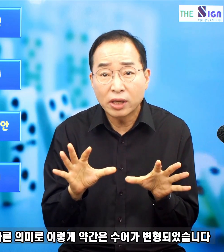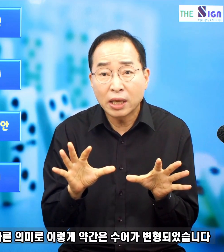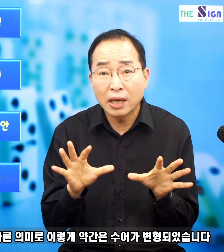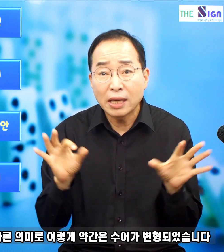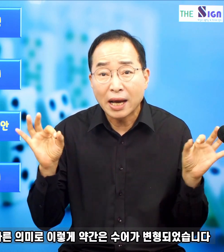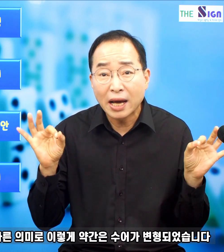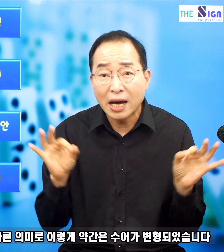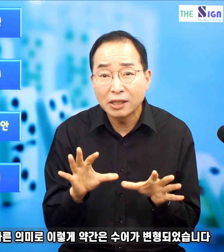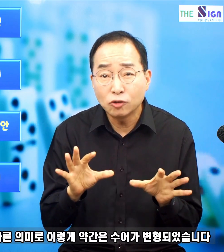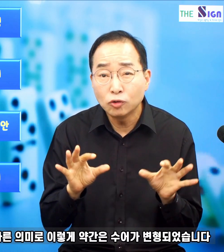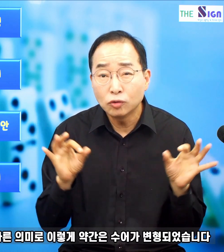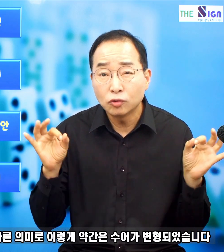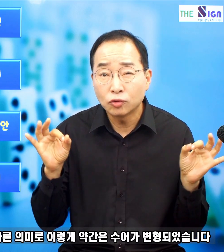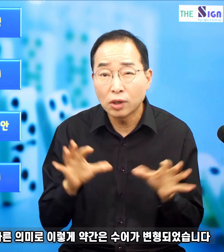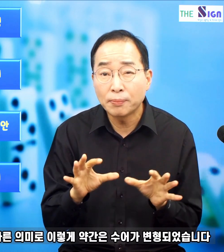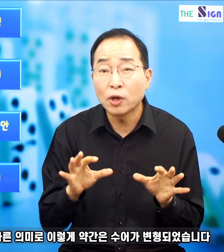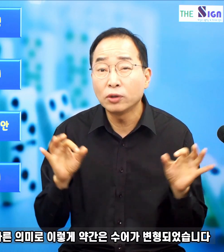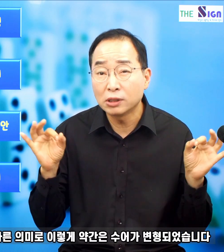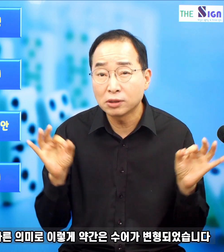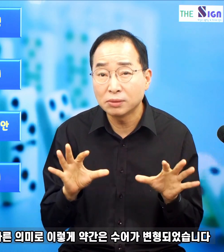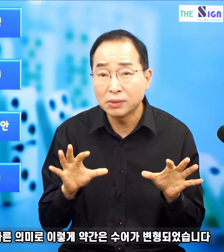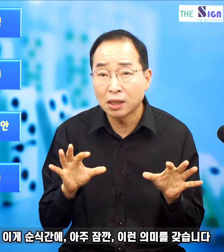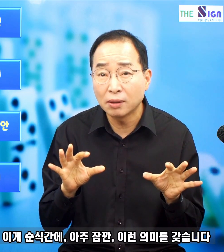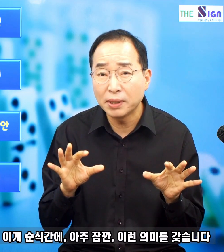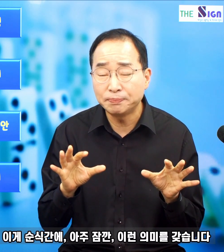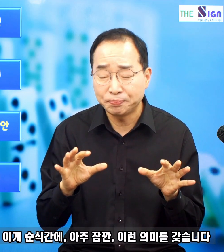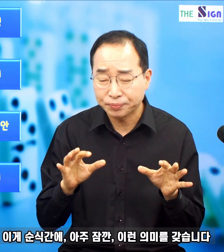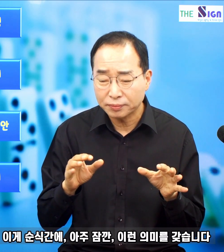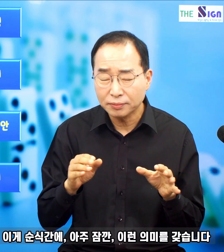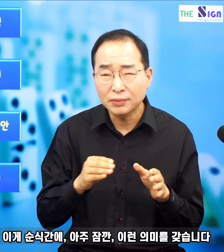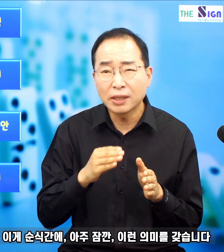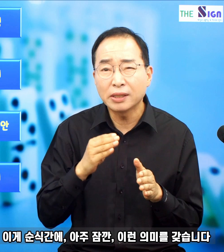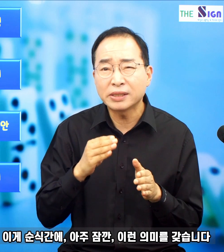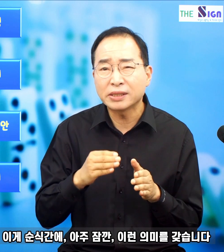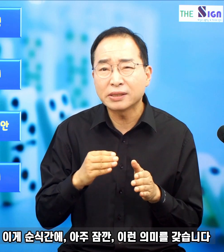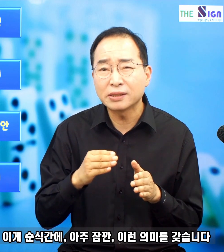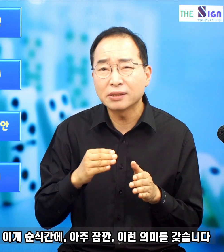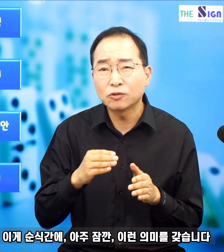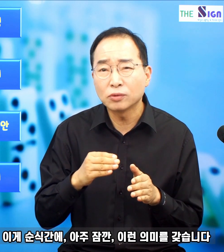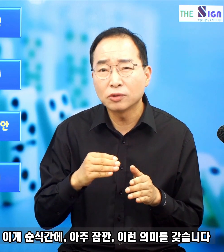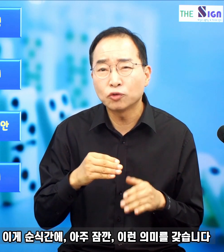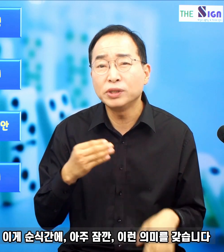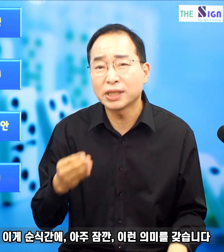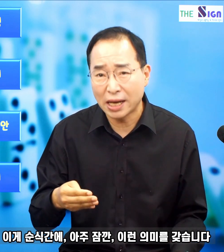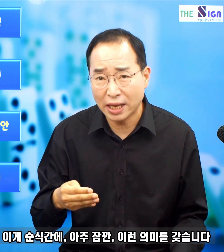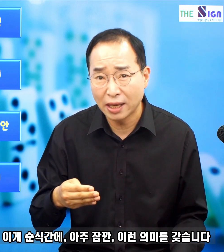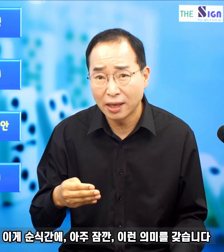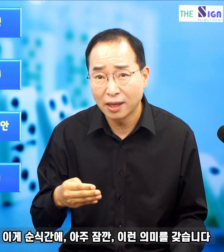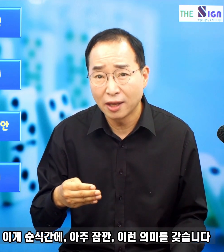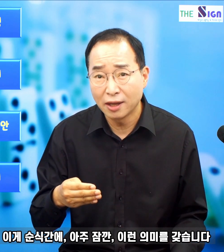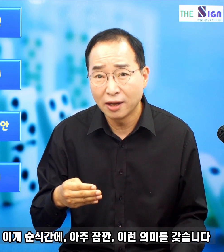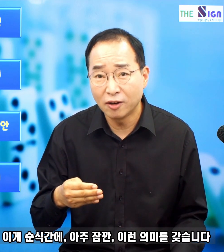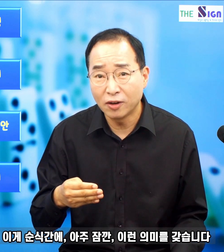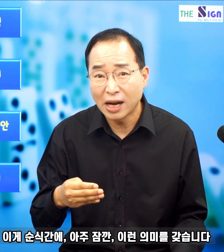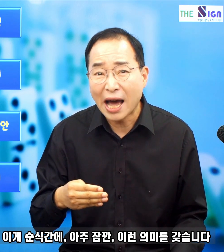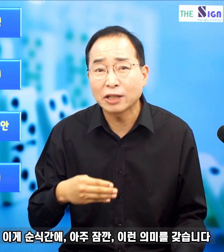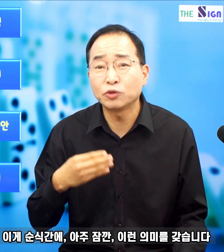이렇게 약간은 수어가 변형돼서 씁니다. 그러면 이게 순식간에 아주